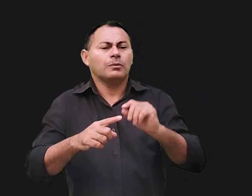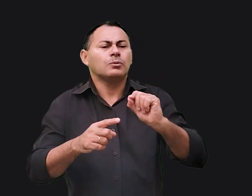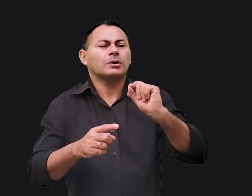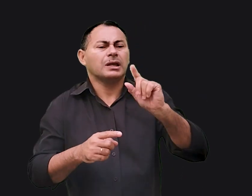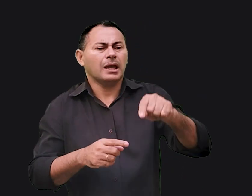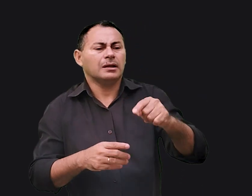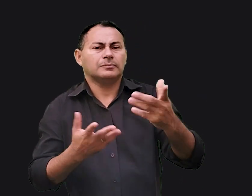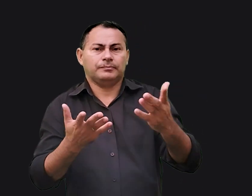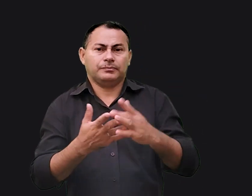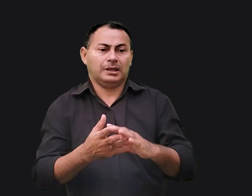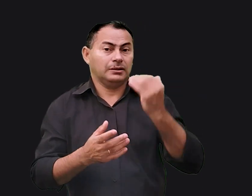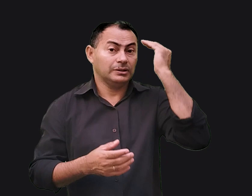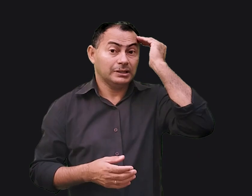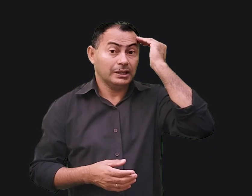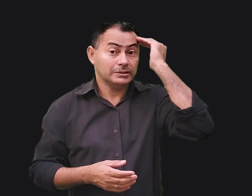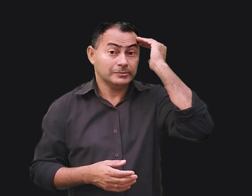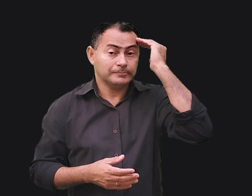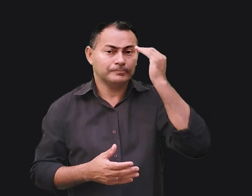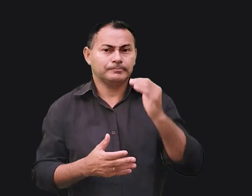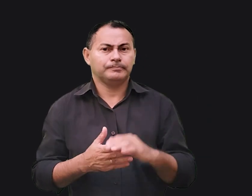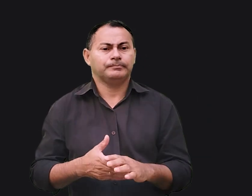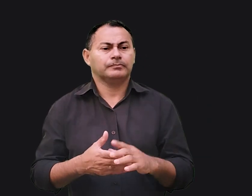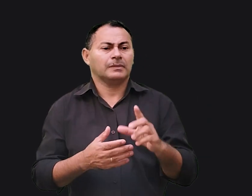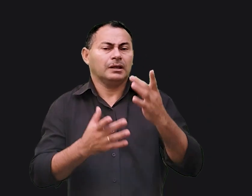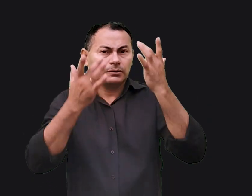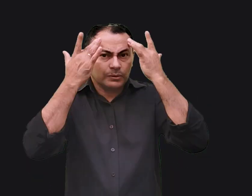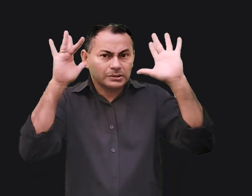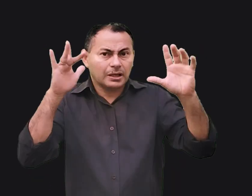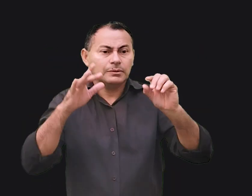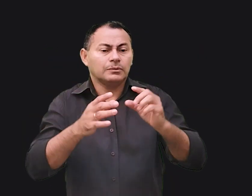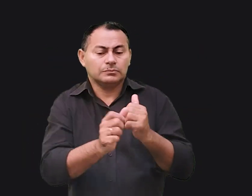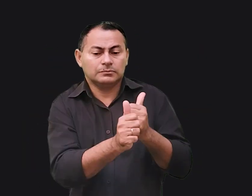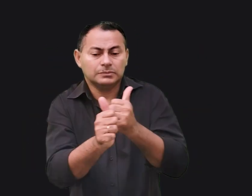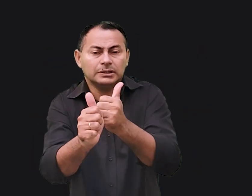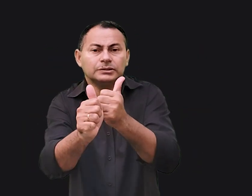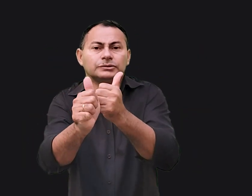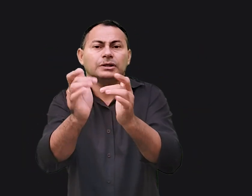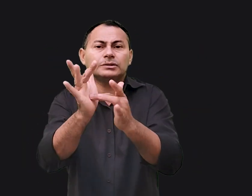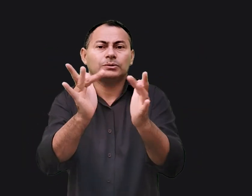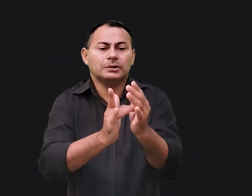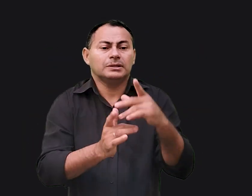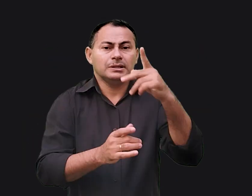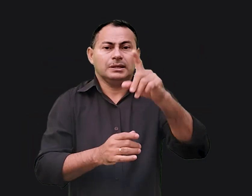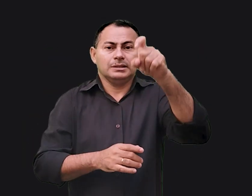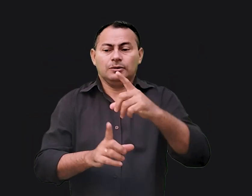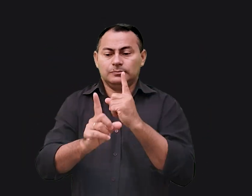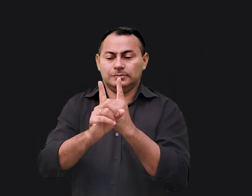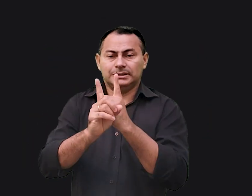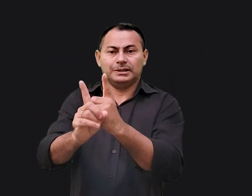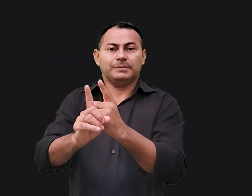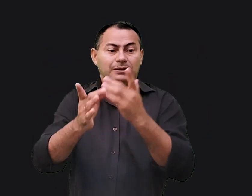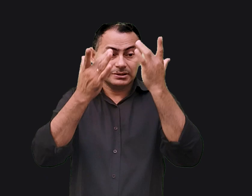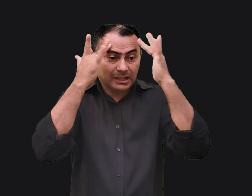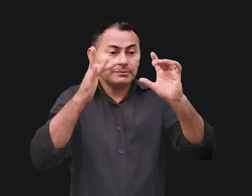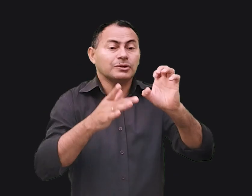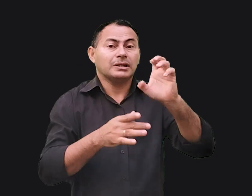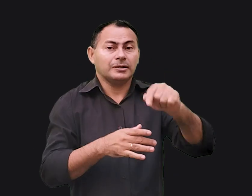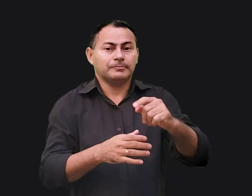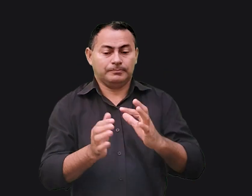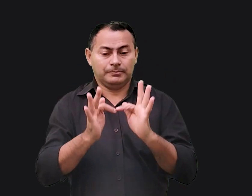que é isso? Elas não entendem. Elas não sabem o que é seguir a Jesus e ser seu discípulo. No final